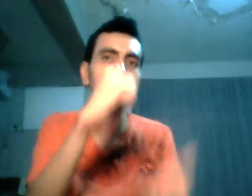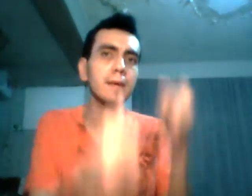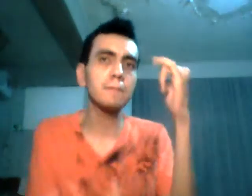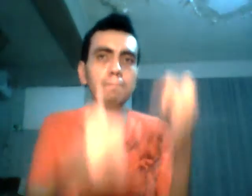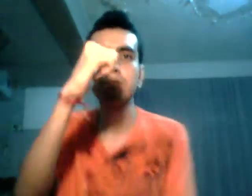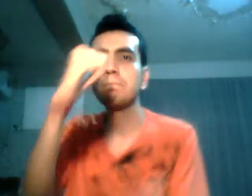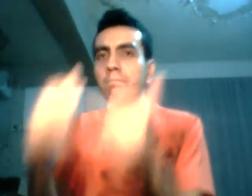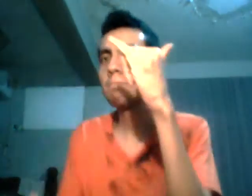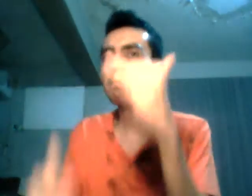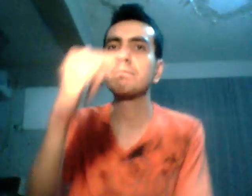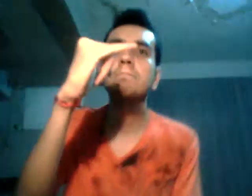país.